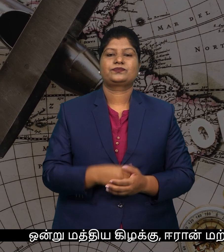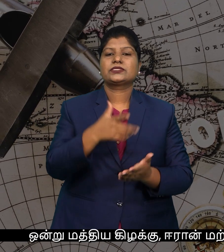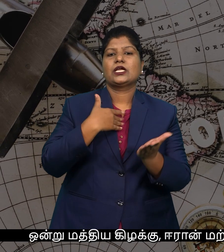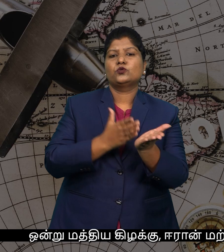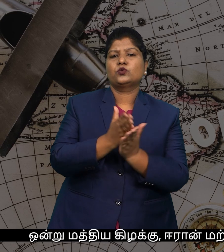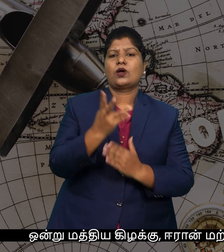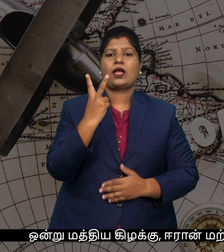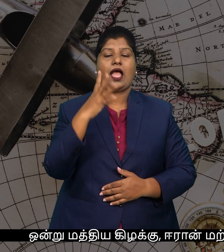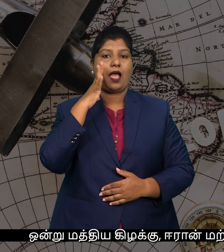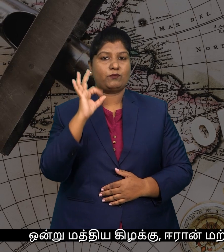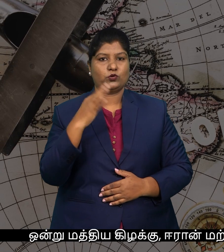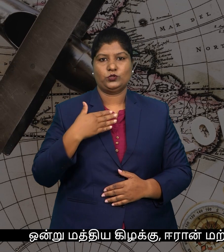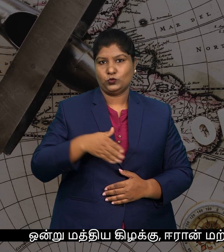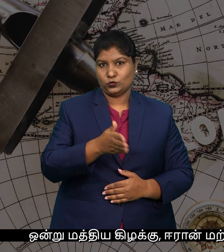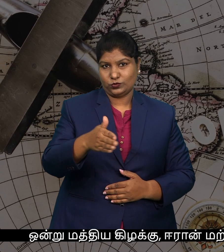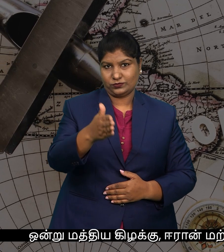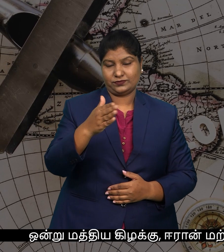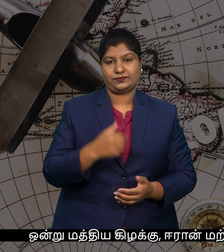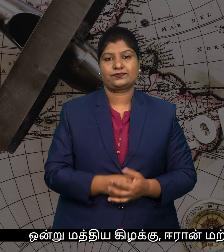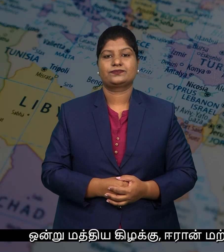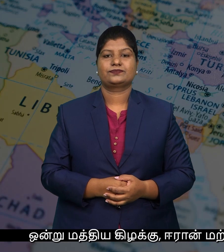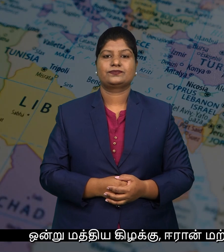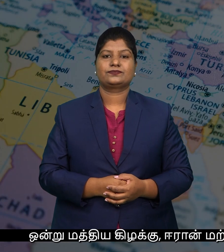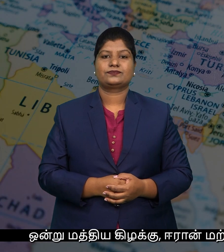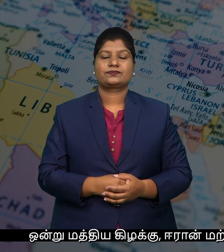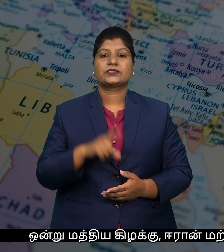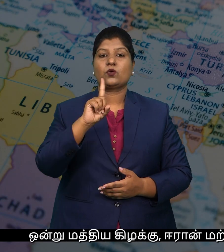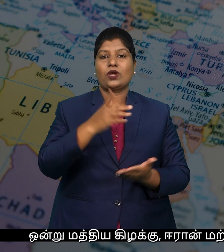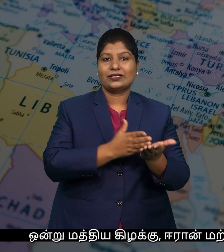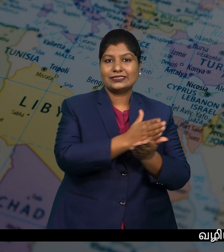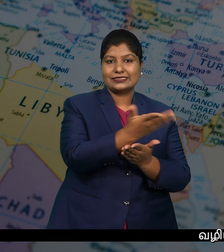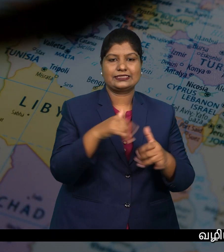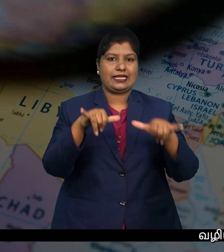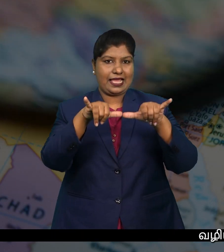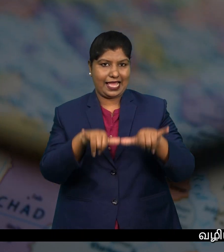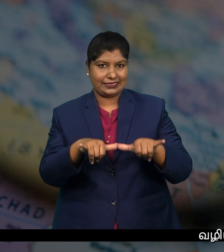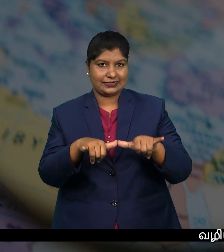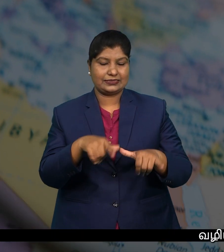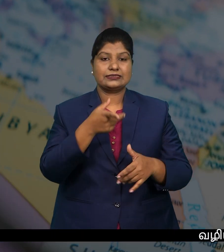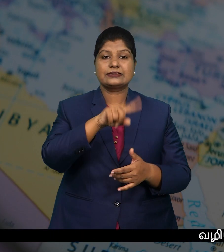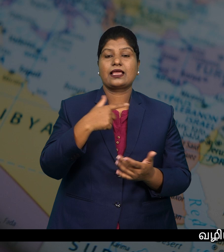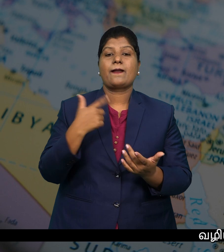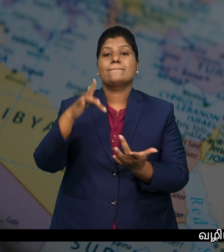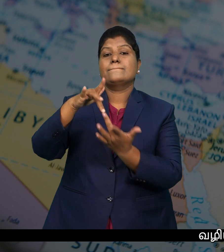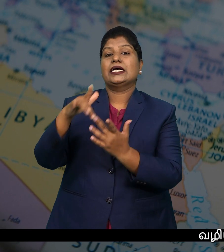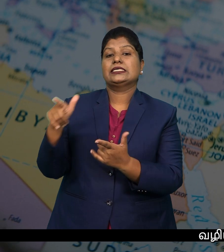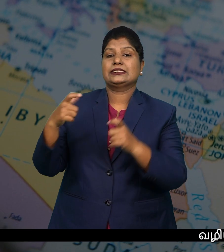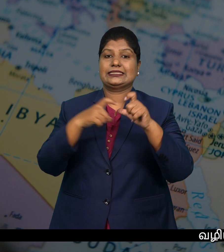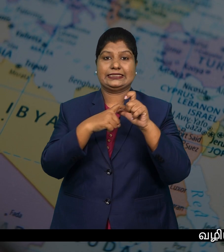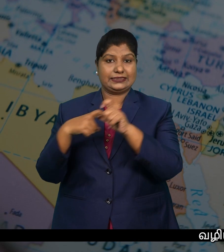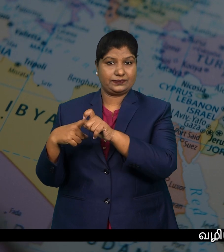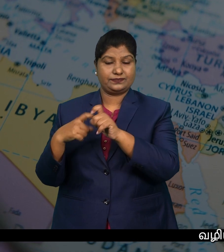ஒன்று மத்திய கிழக்கு, ஈரான் மற்றும் ஆப்கானிஸ்தான் வழியாக தரை வழியாகவும்,